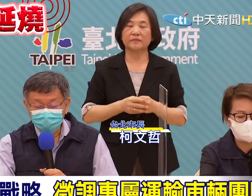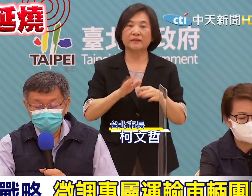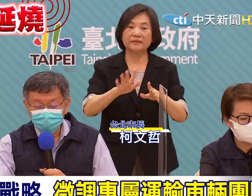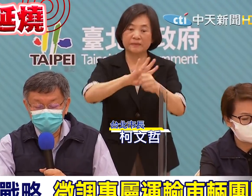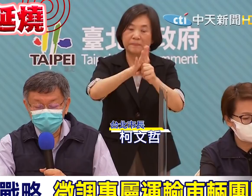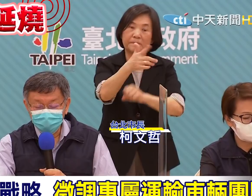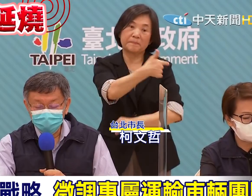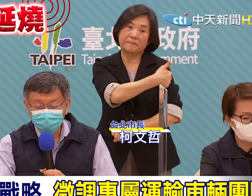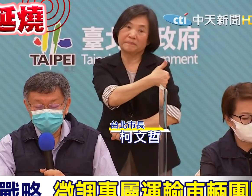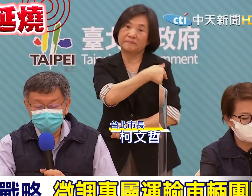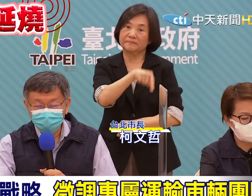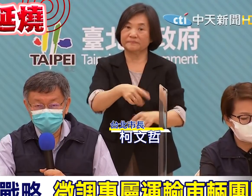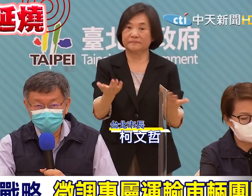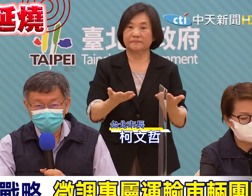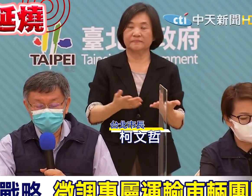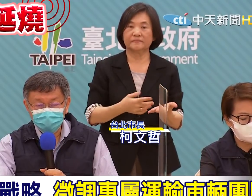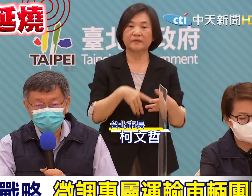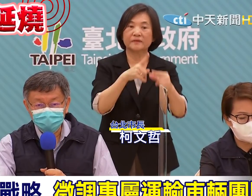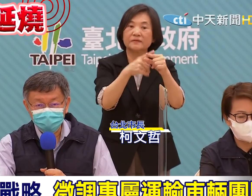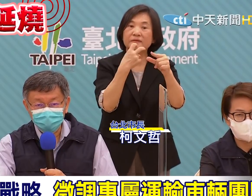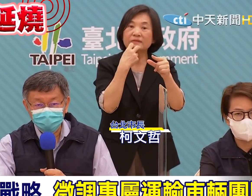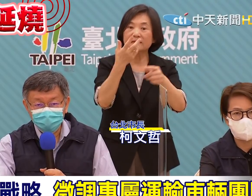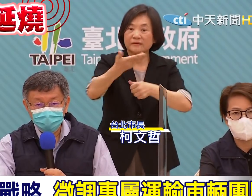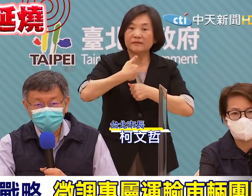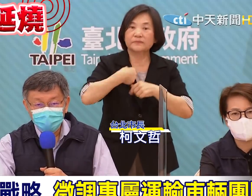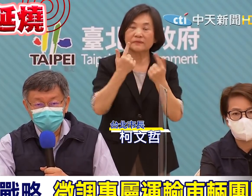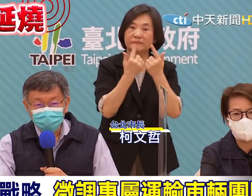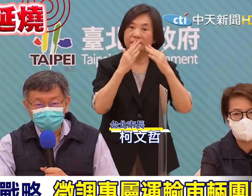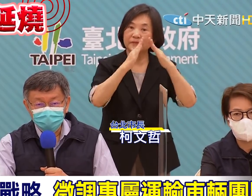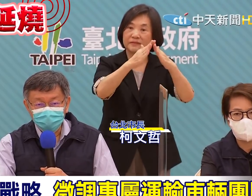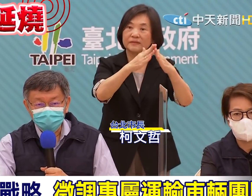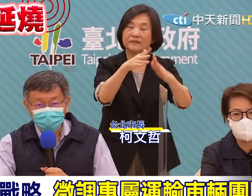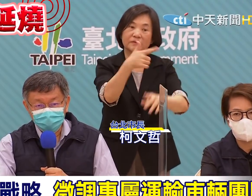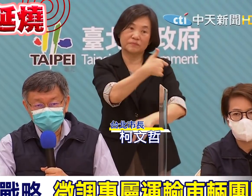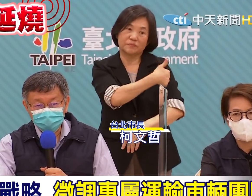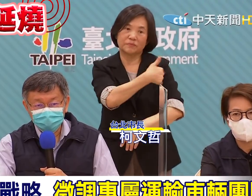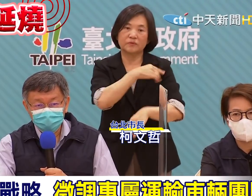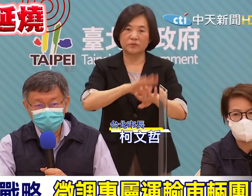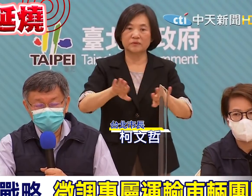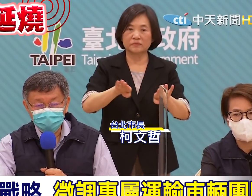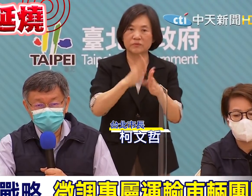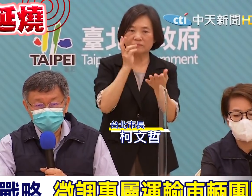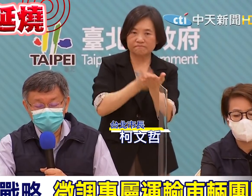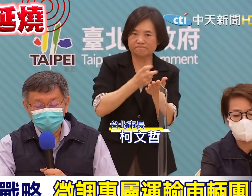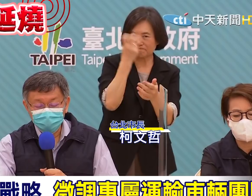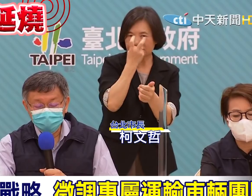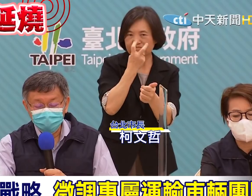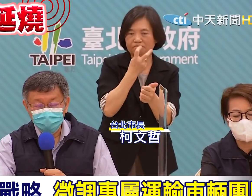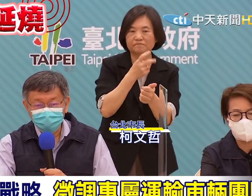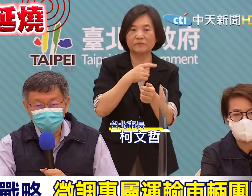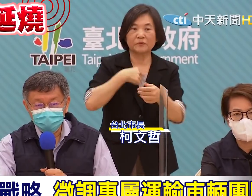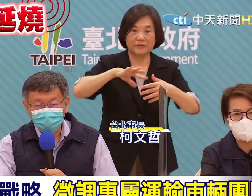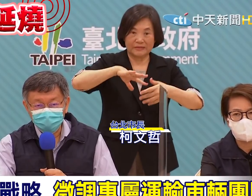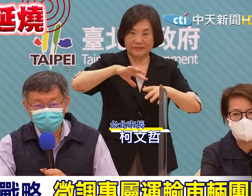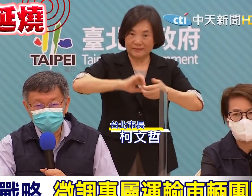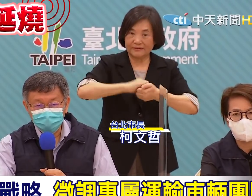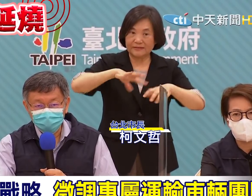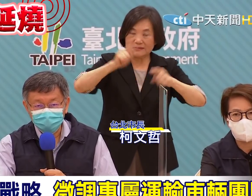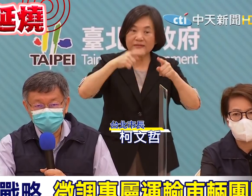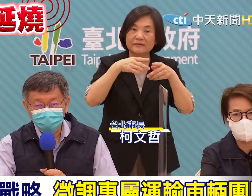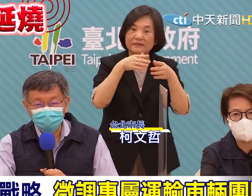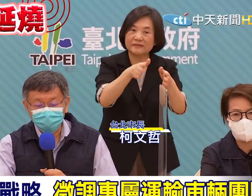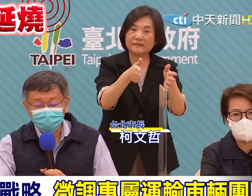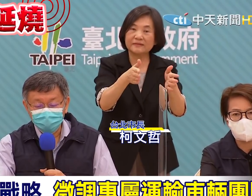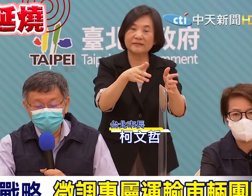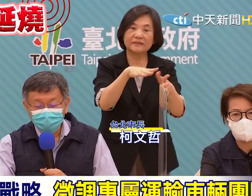所有现在中央给台北市的疫苗，我们会做管制，我们一定要给那个防疫有关的